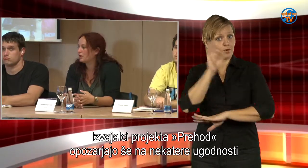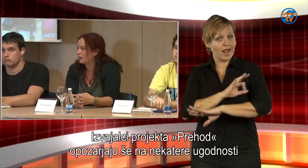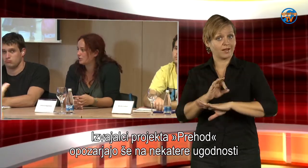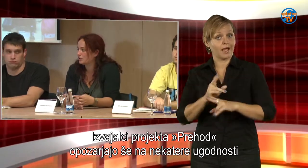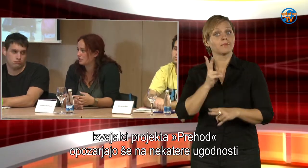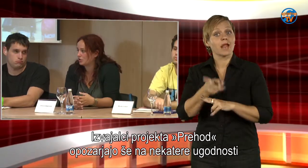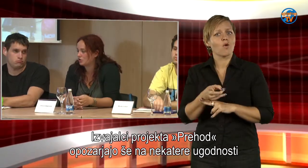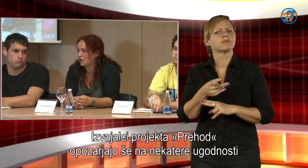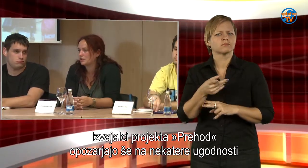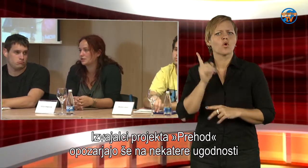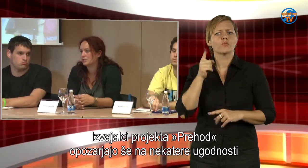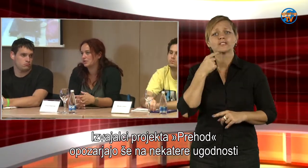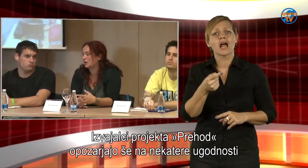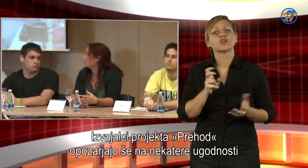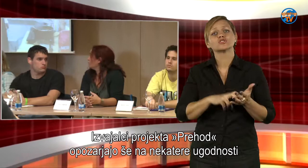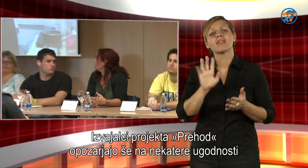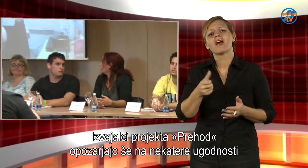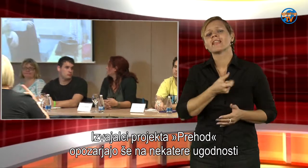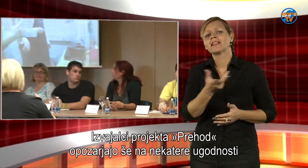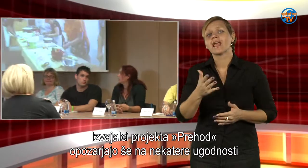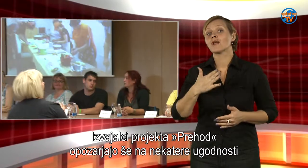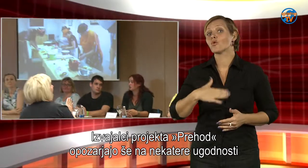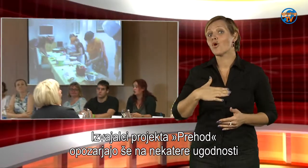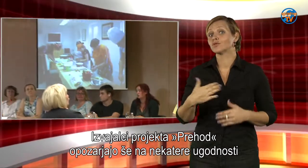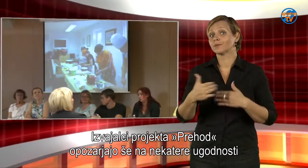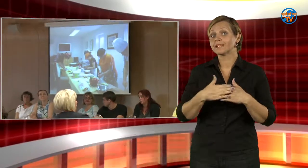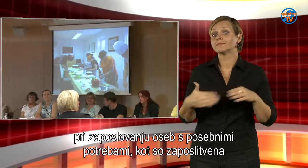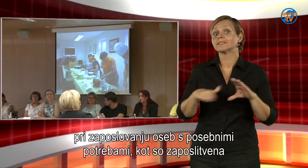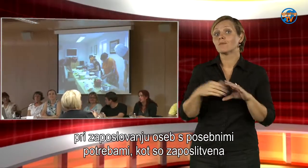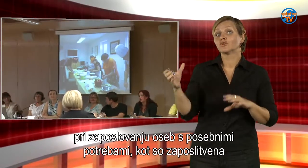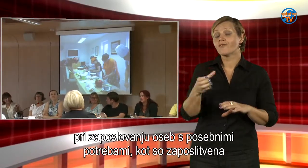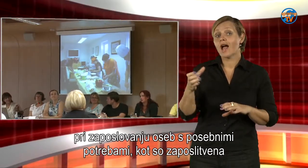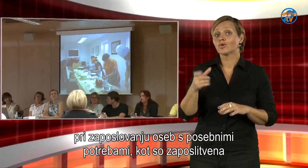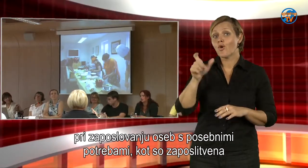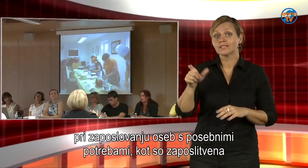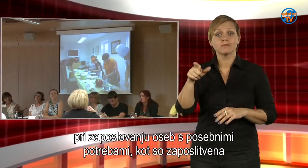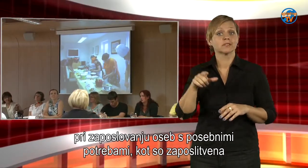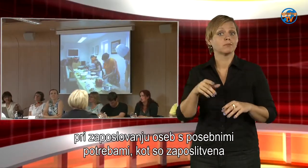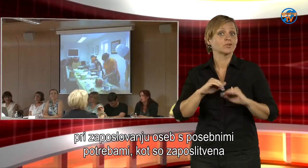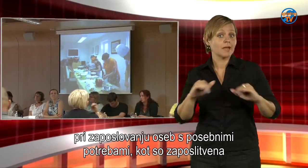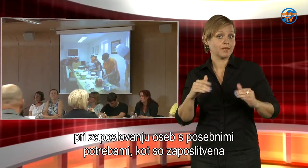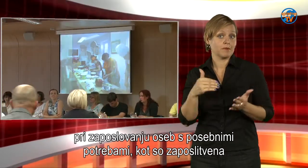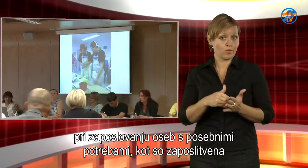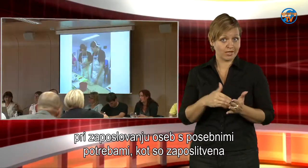projekta Prehod opozarjajo še na nekatere ugodnosti pri zaposlovanju oseb s posebnimi potrebami, kot